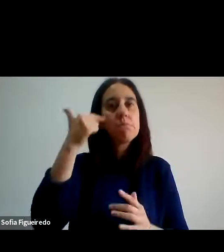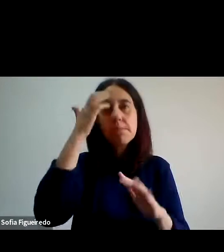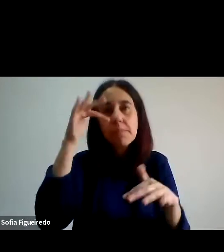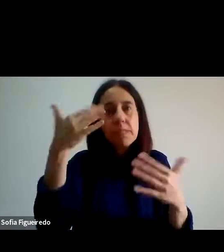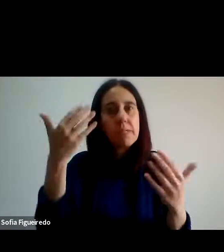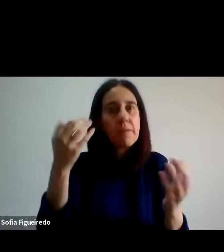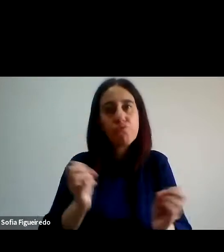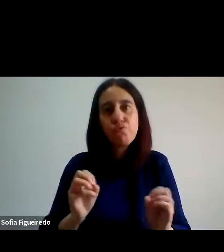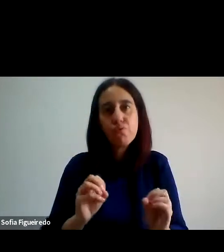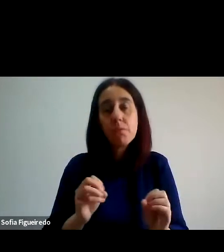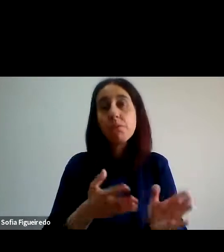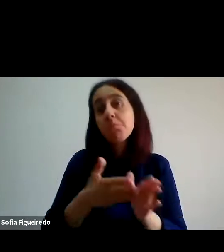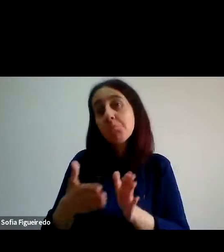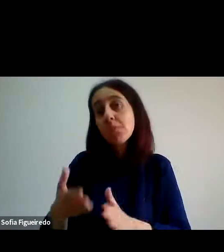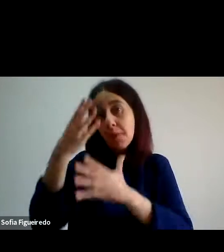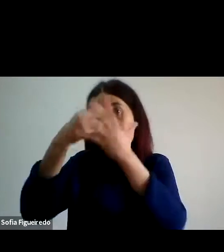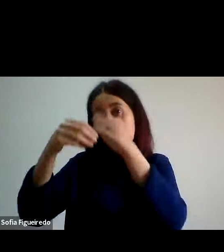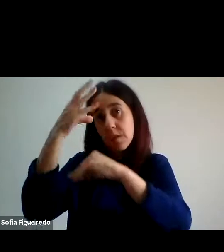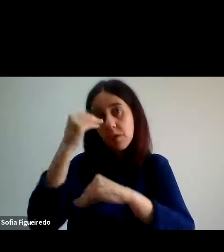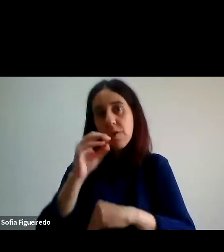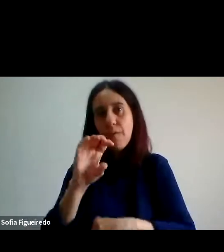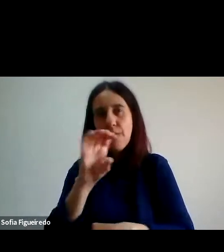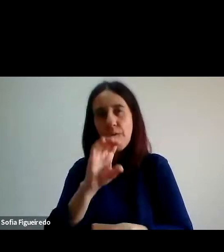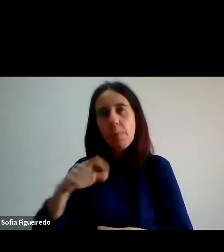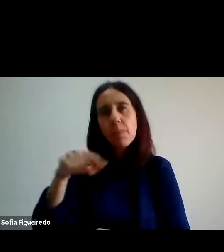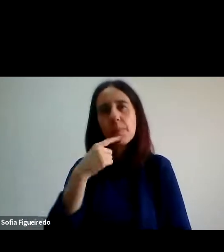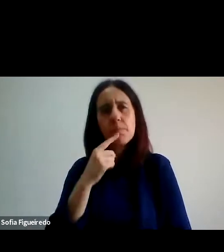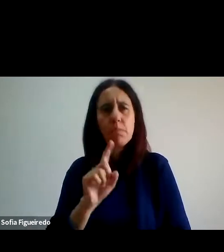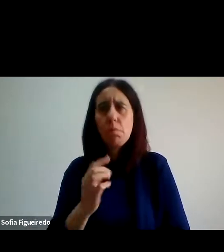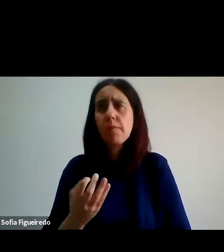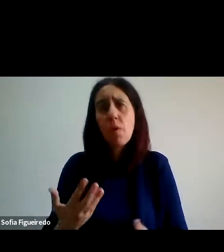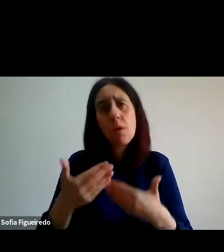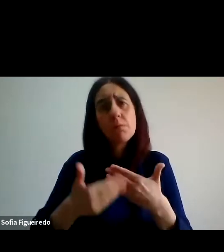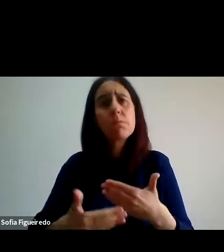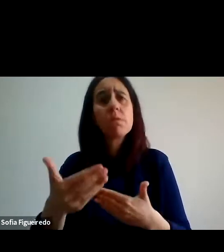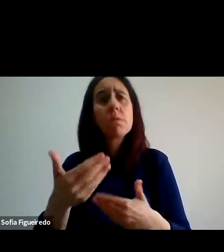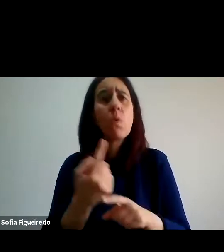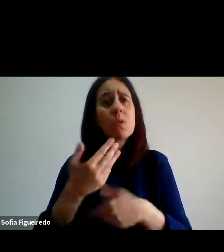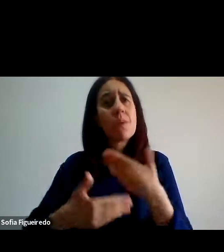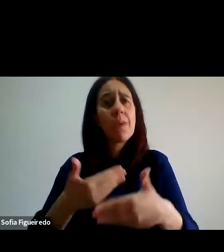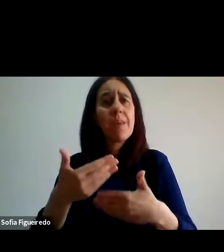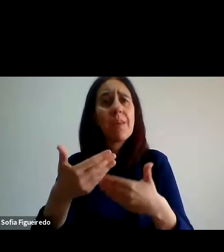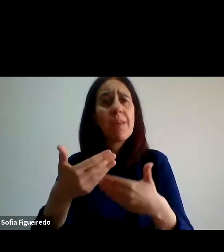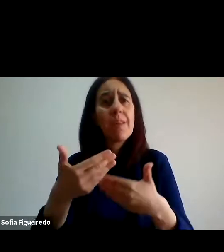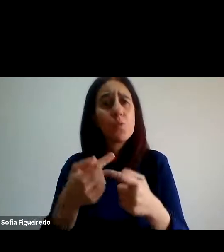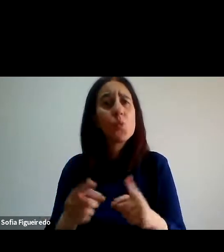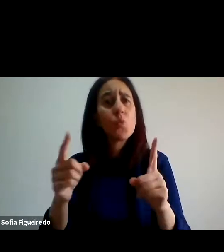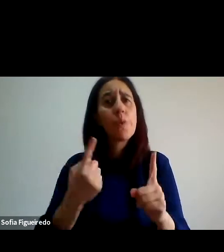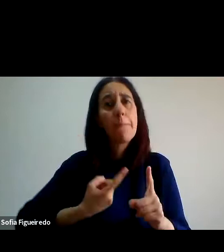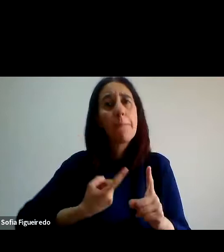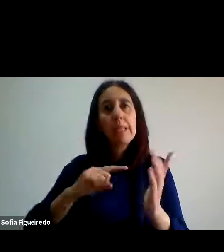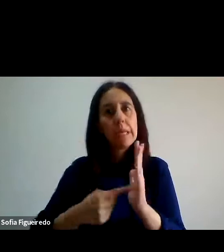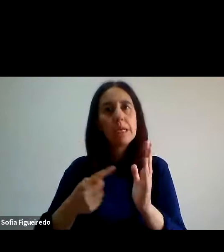altura, mas também ao mesmo tempo uma aprendizagem. Portanto, é uma forma de nós percebermos, não, de facto agora, a partir de agora as coisas vão ser diferentes, porque nós vamos ter que testar em